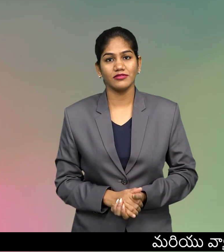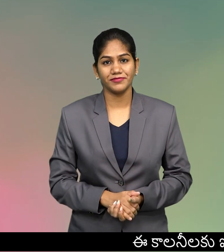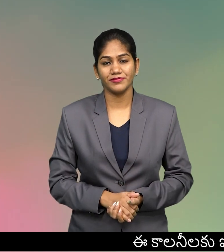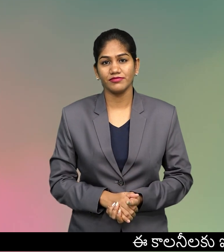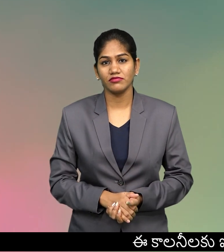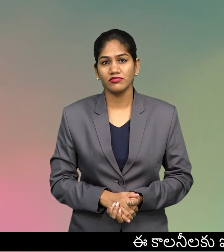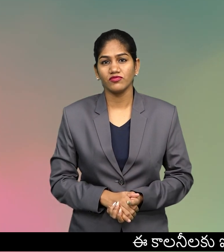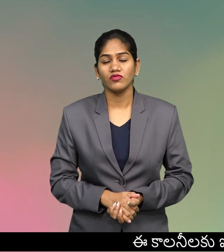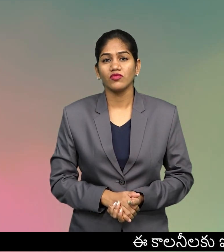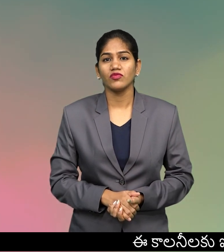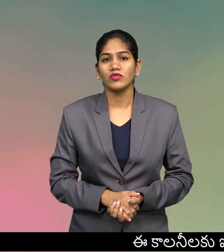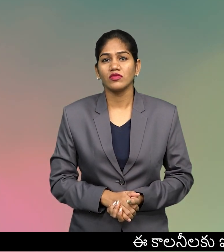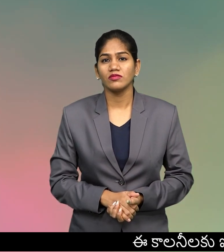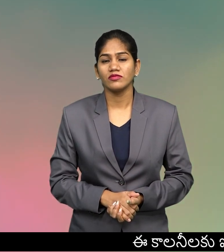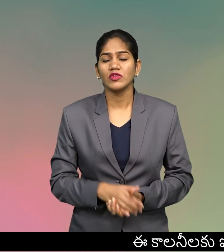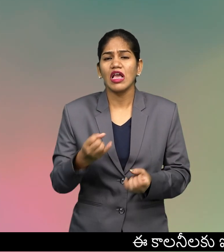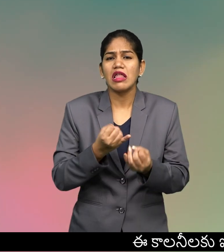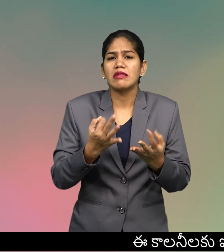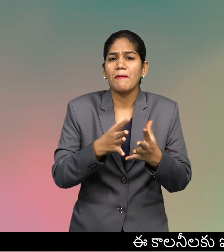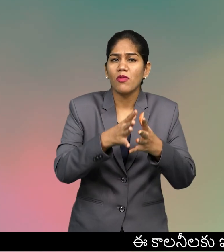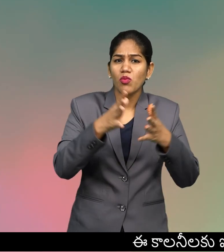ఈ కాలనీలకు ఐరోపాలో వలె శక్తివంతమైన